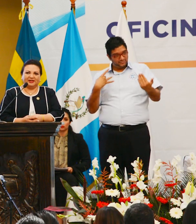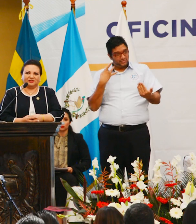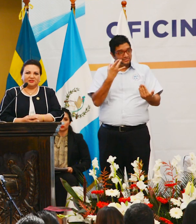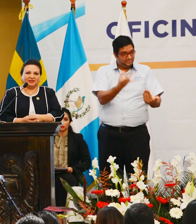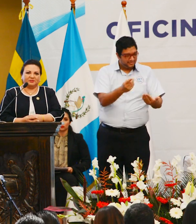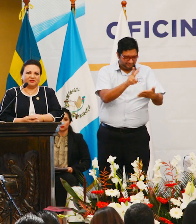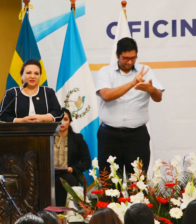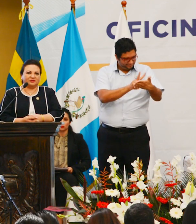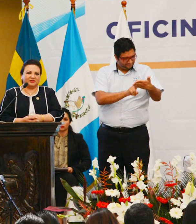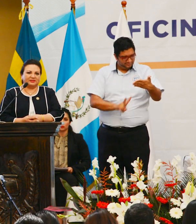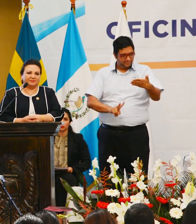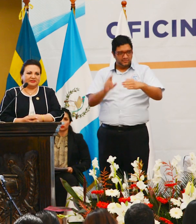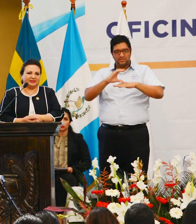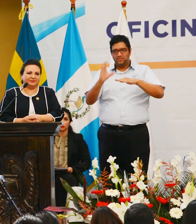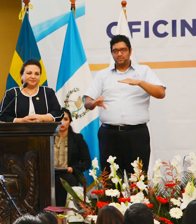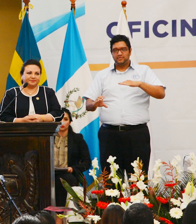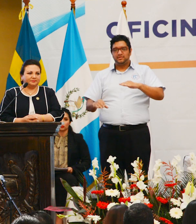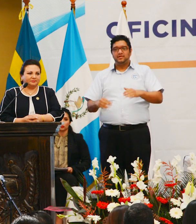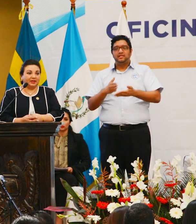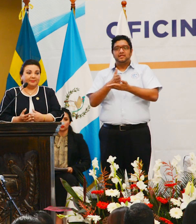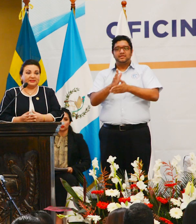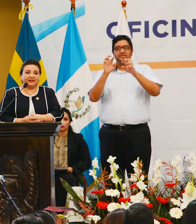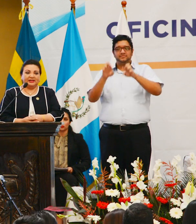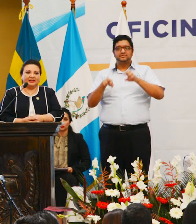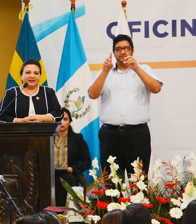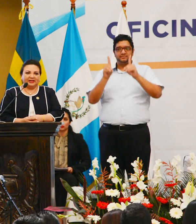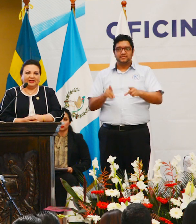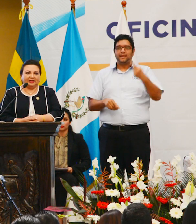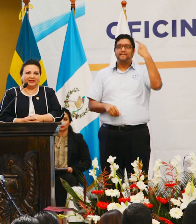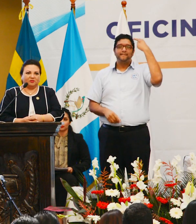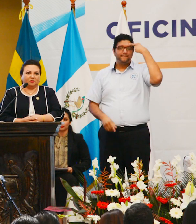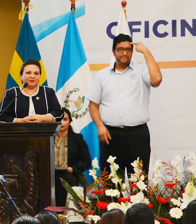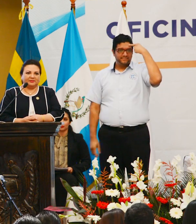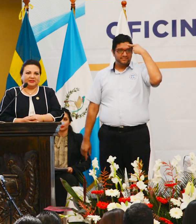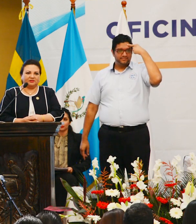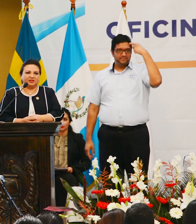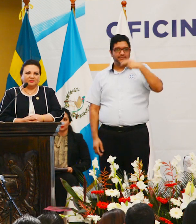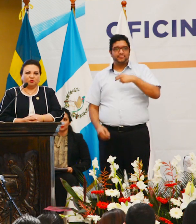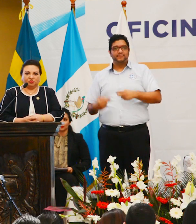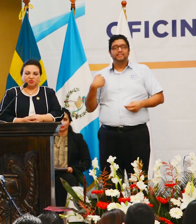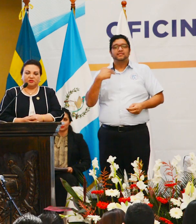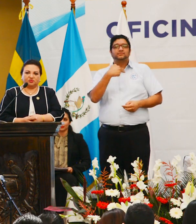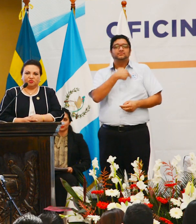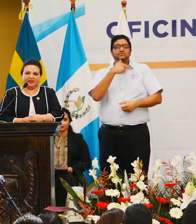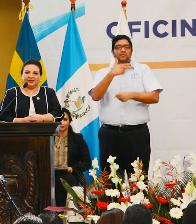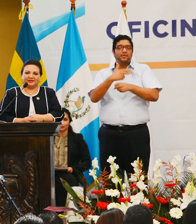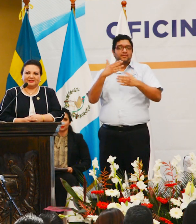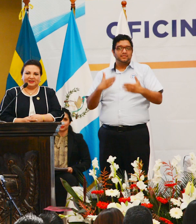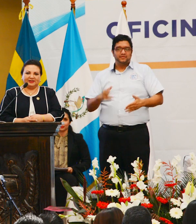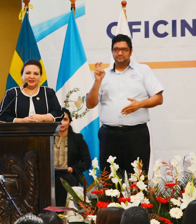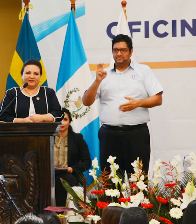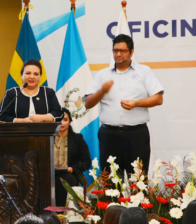sobre Derechos de las Personas con Discapacidad, a pensar que como guatemaltecos tenemos mucho que construir